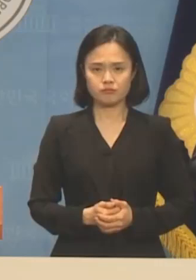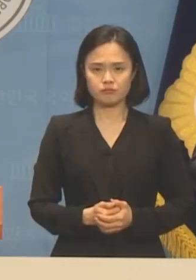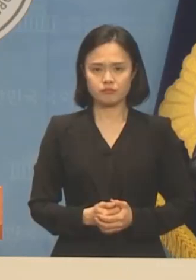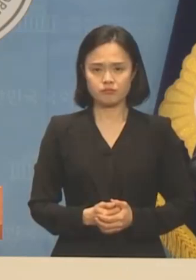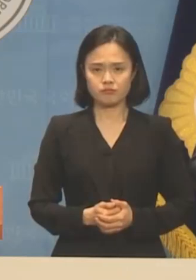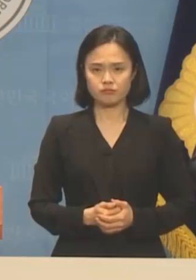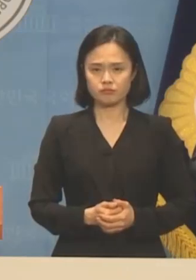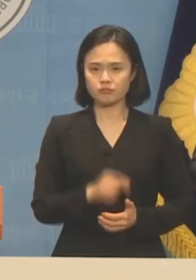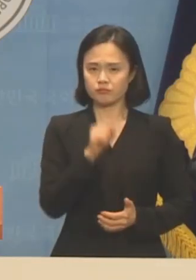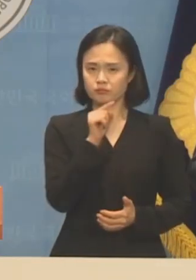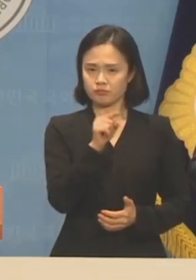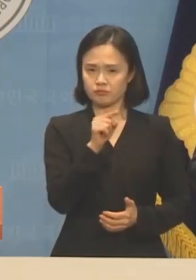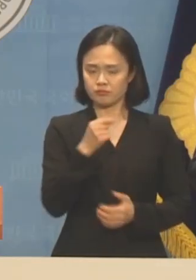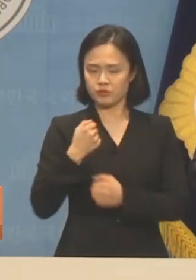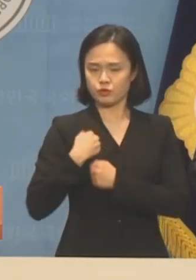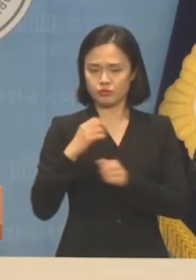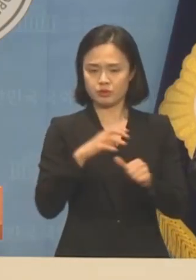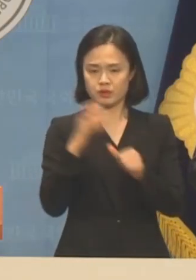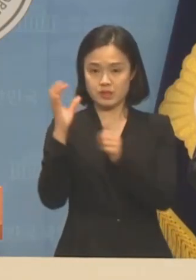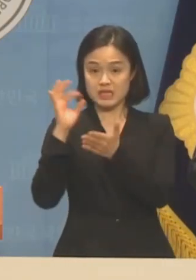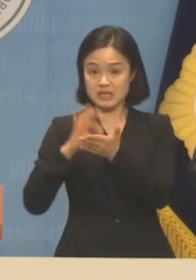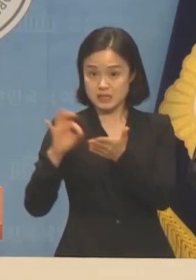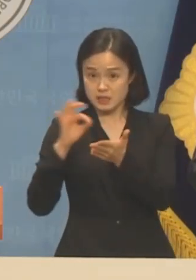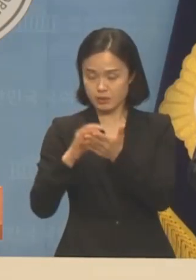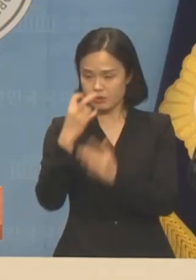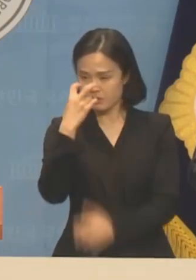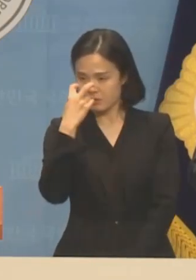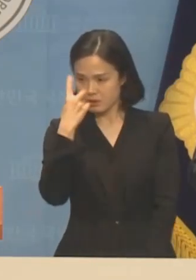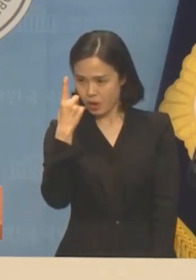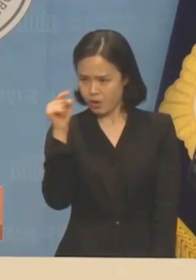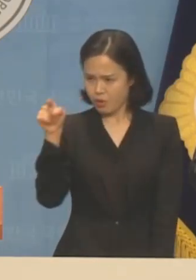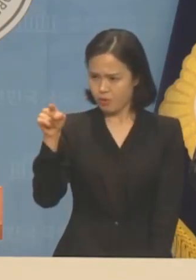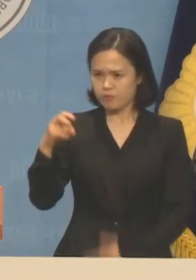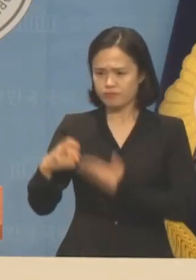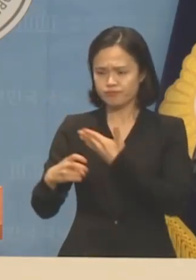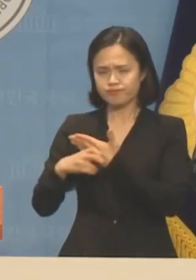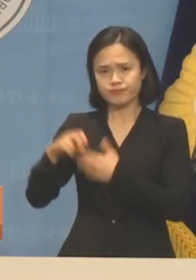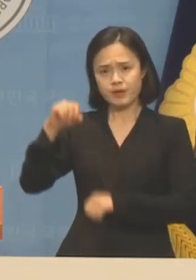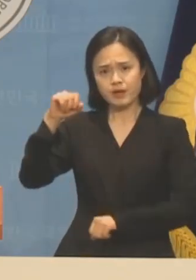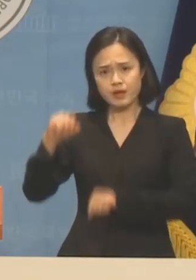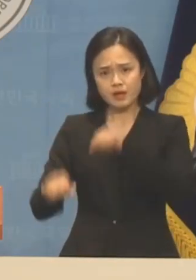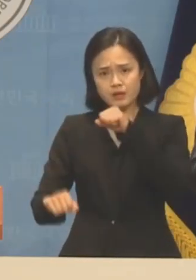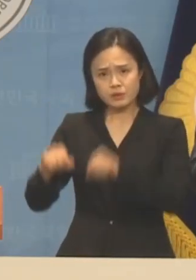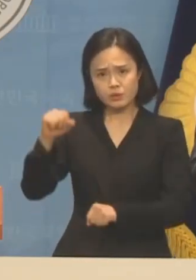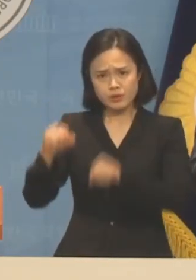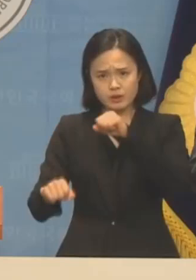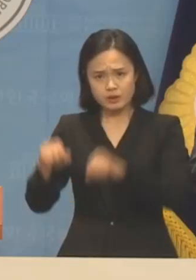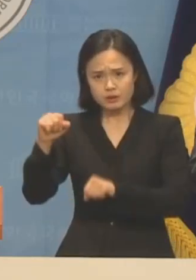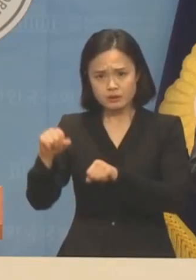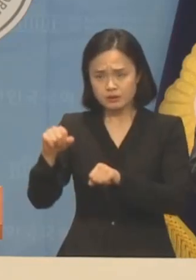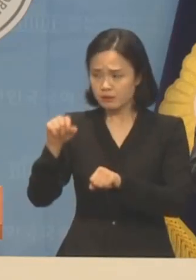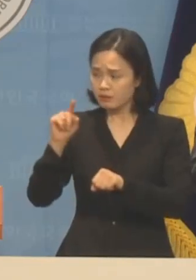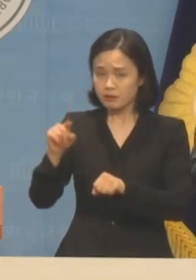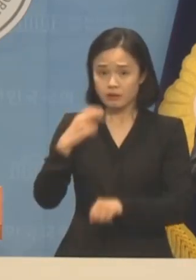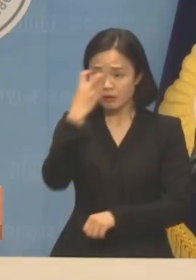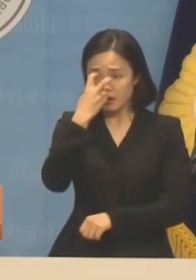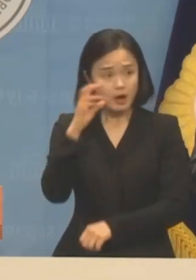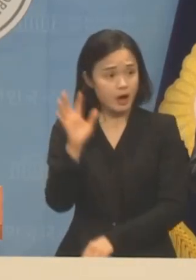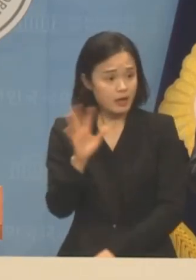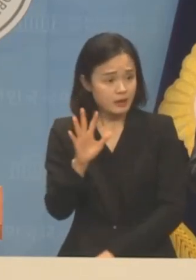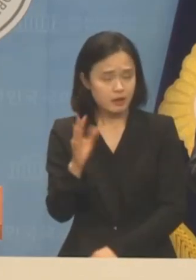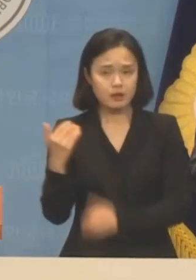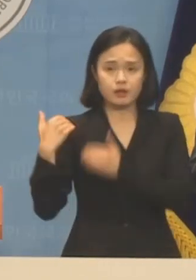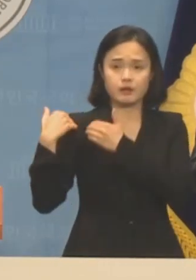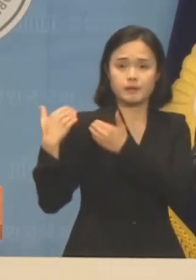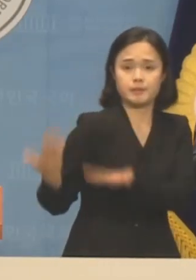시스템을 붕괴시키는 경호처의 불법을 방치하고 있습니다. 또한 내란